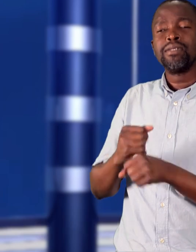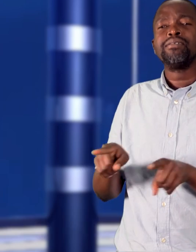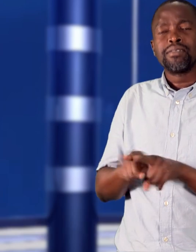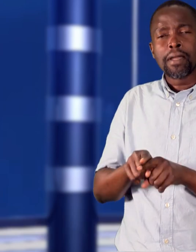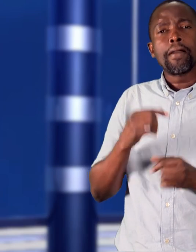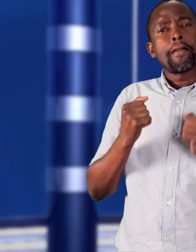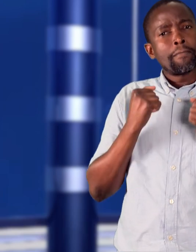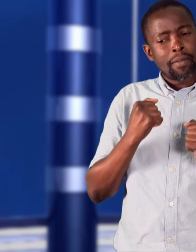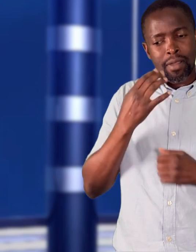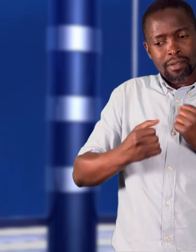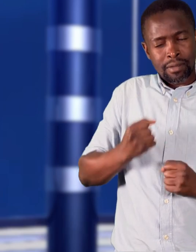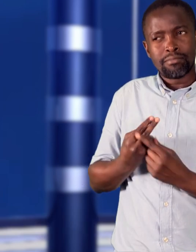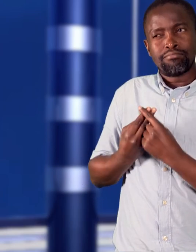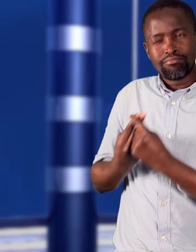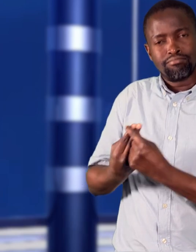emprego.